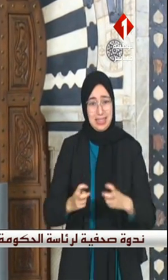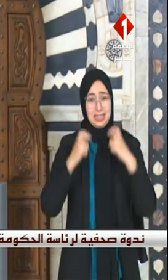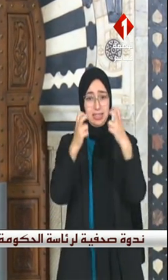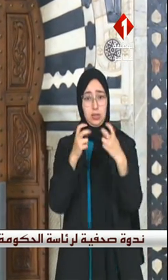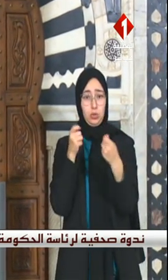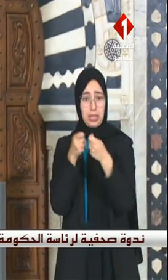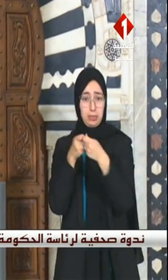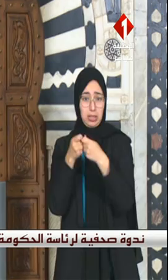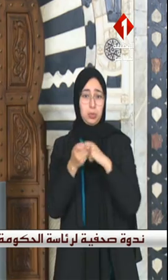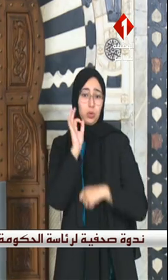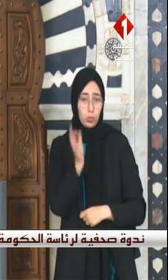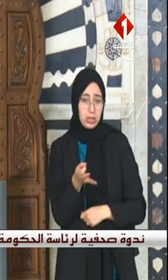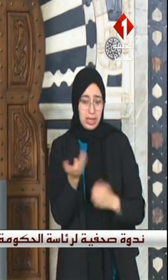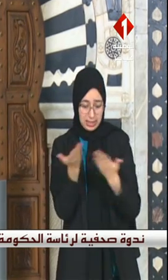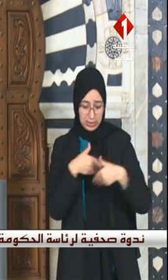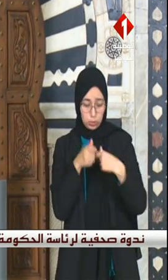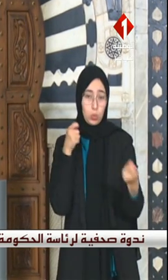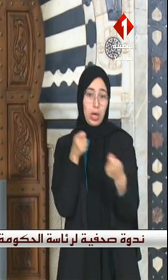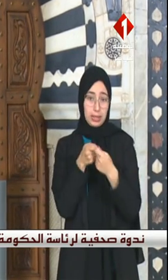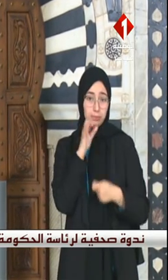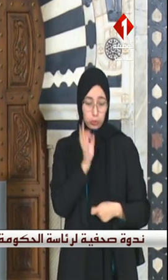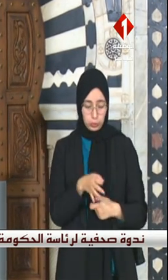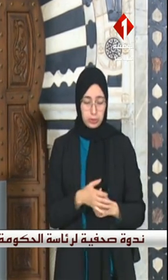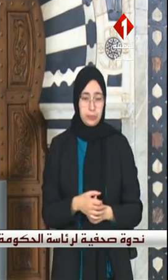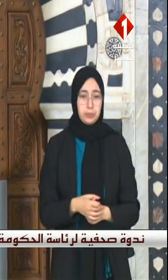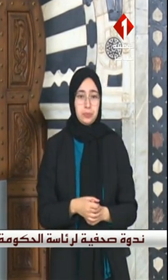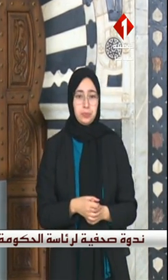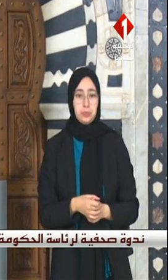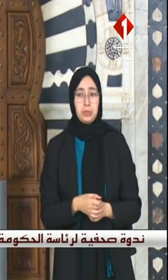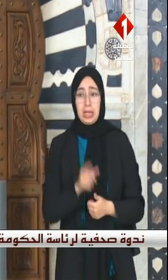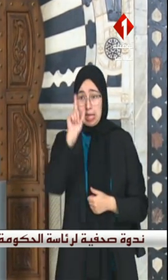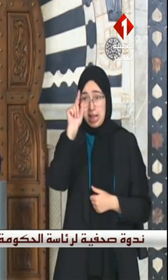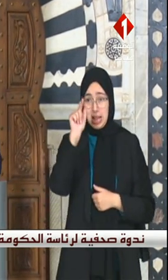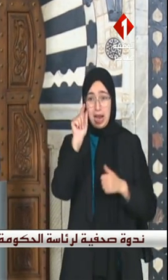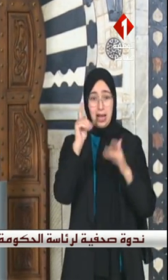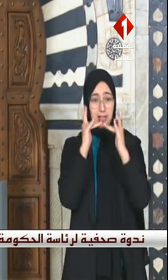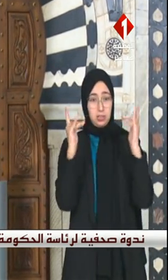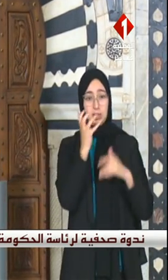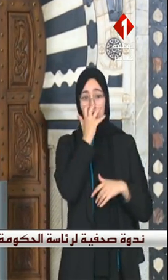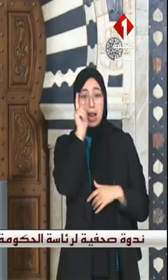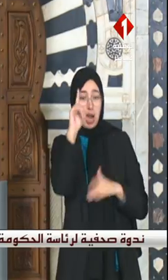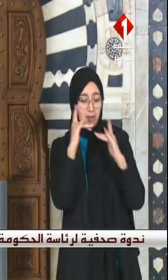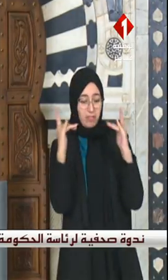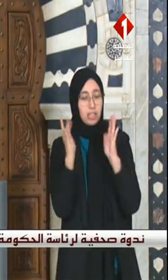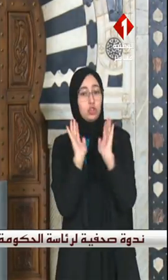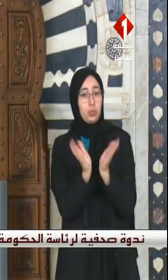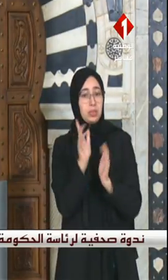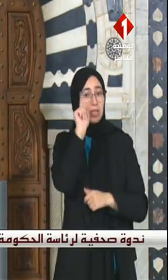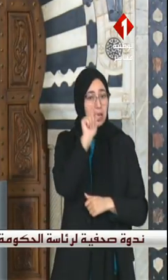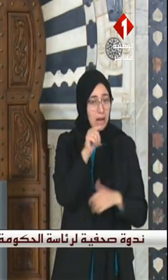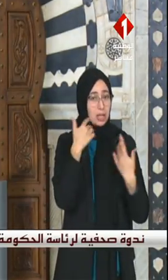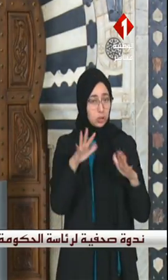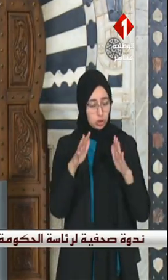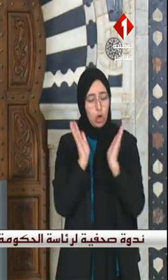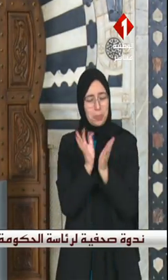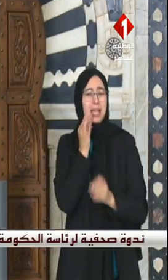قدراتنا حسب الحالة الوبائية. احنا عندنا أسرة إنعاش، أسرة أكسجين متوفرة في